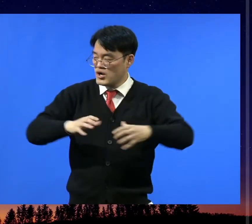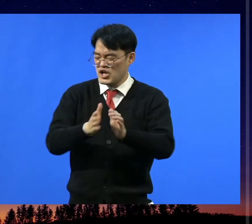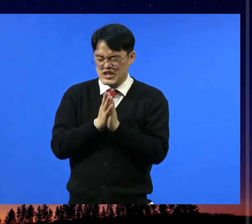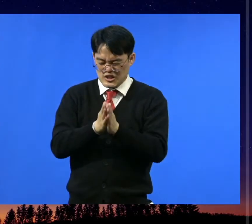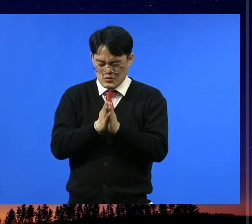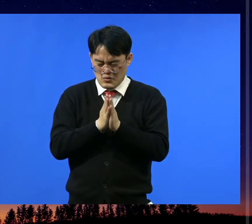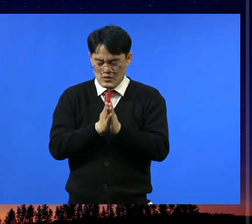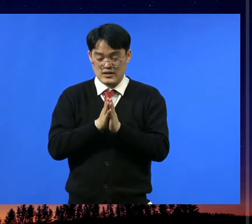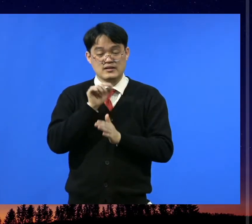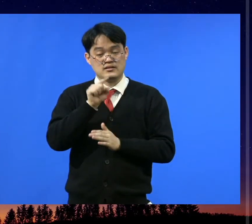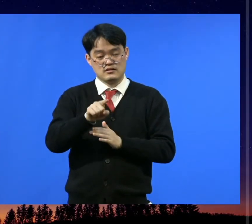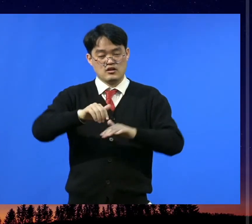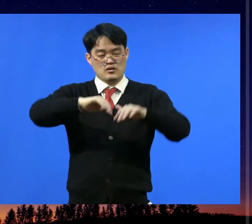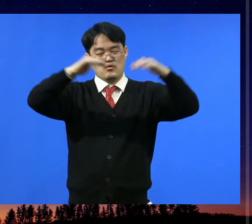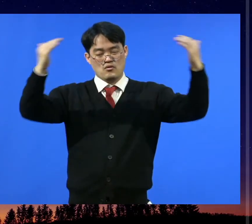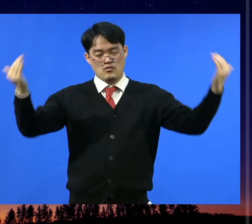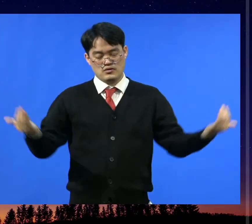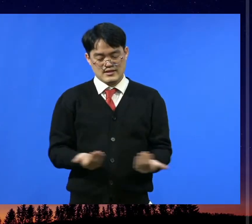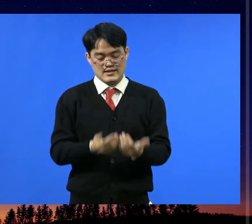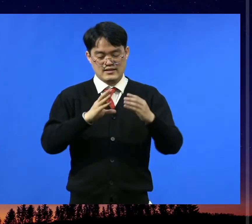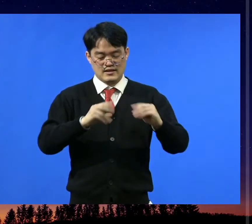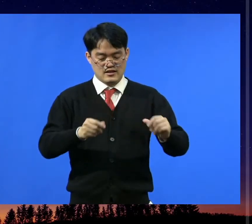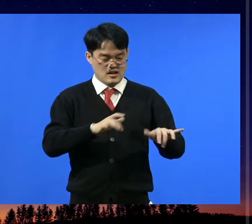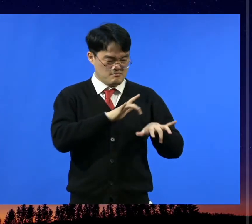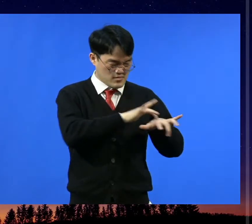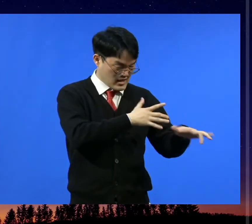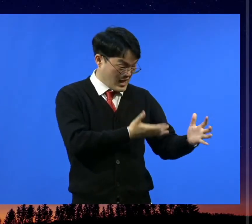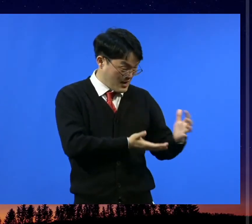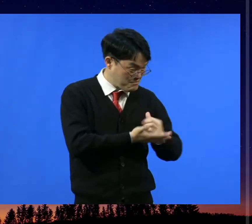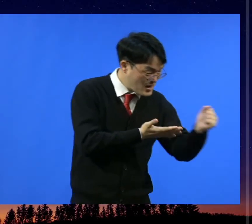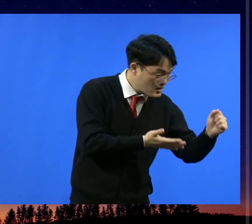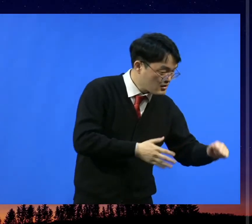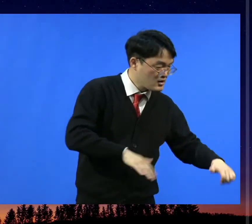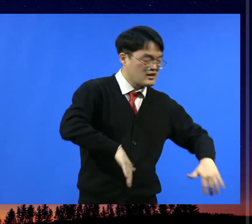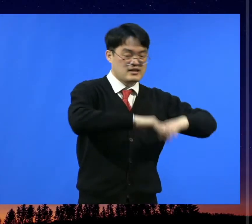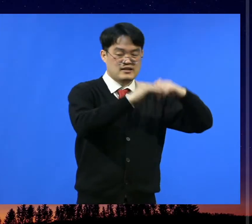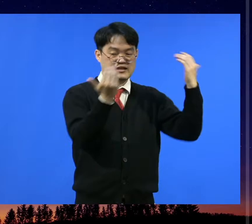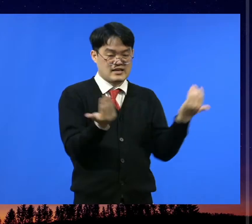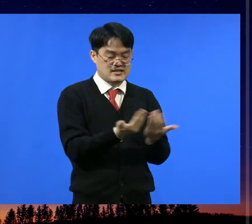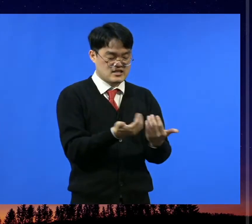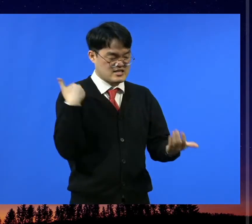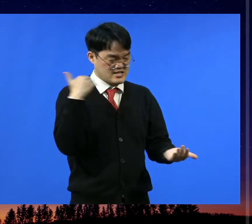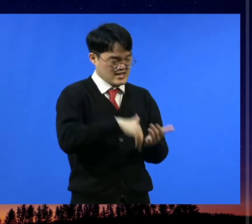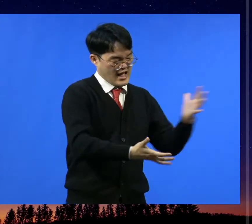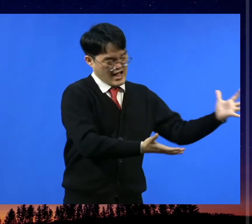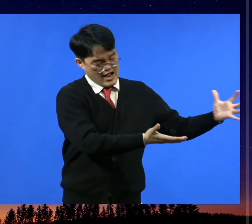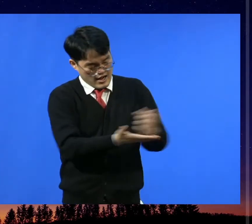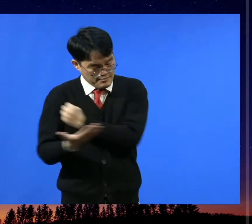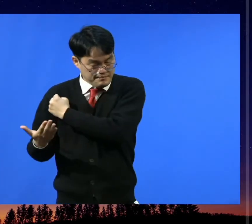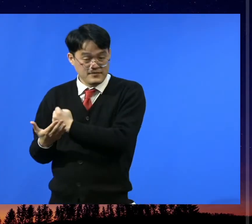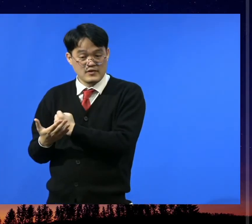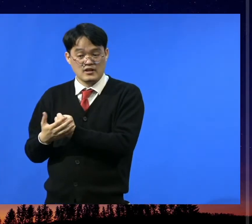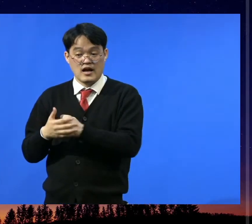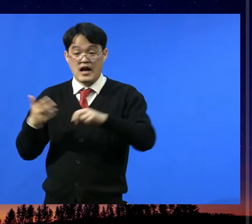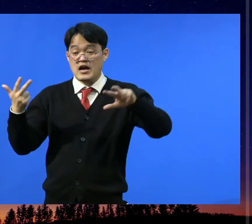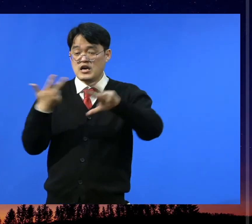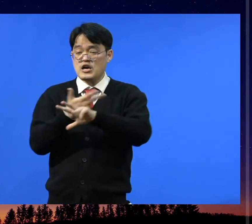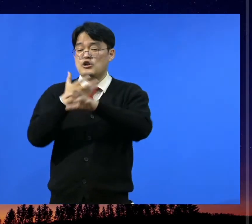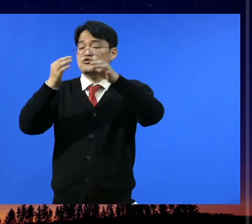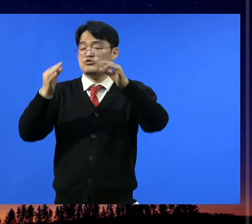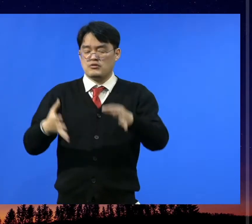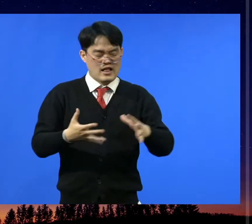우리의 모든 이 땅에 마귀에게 빼앗겼던 걸 다 찾아오는 역사, 한 주간 동안 모두 빼앗겼던 걸 다 찾아오는